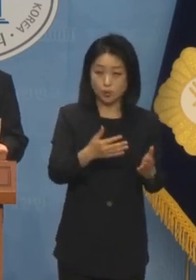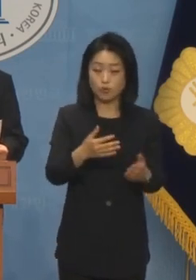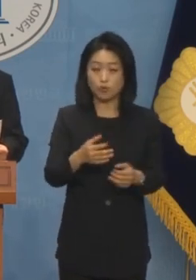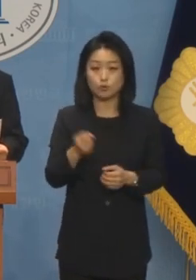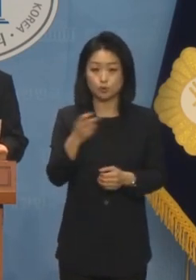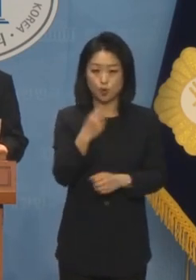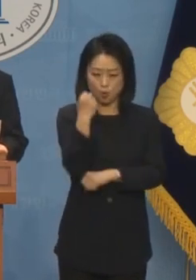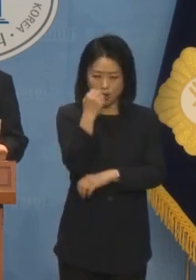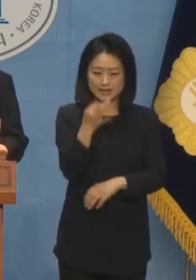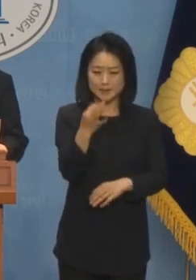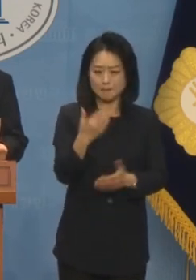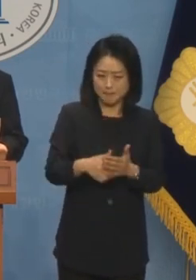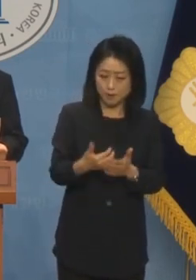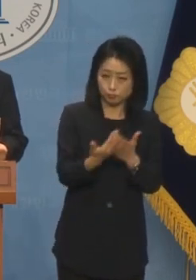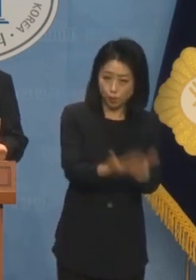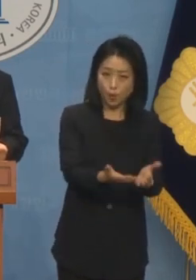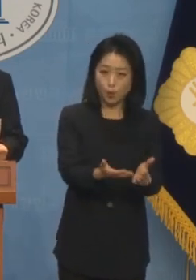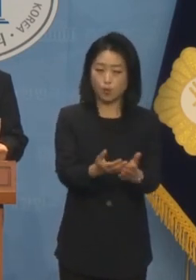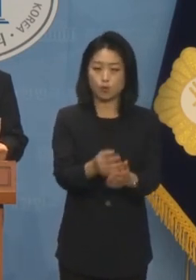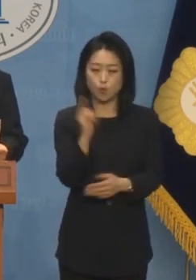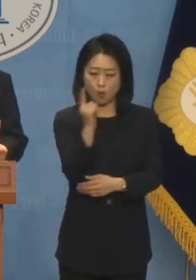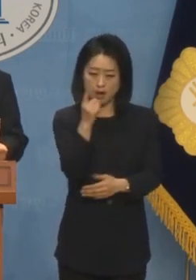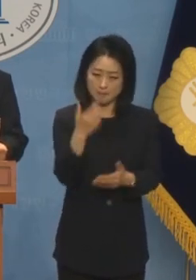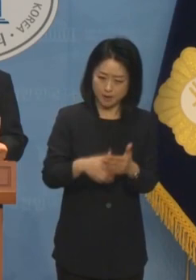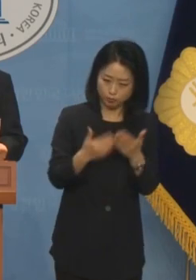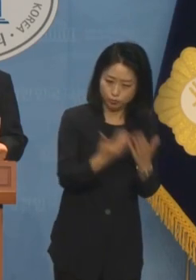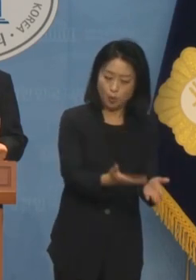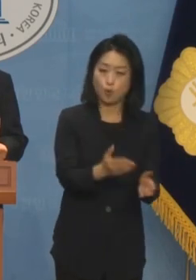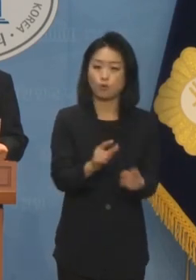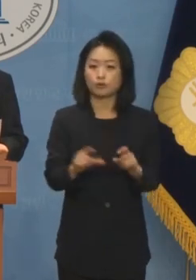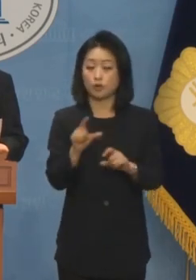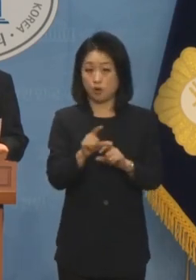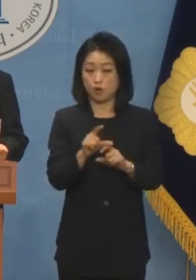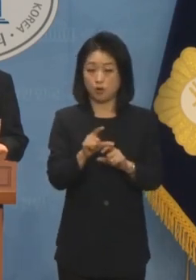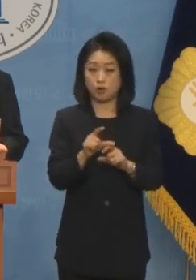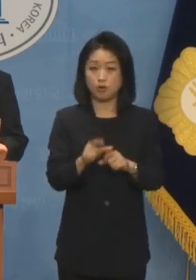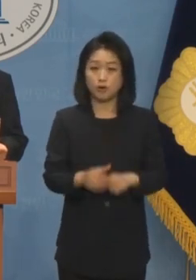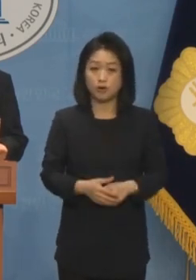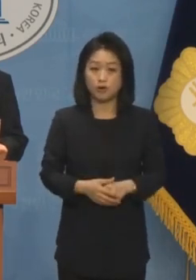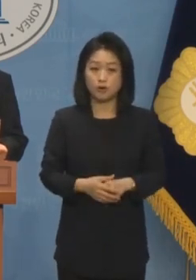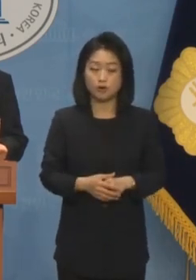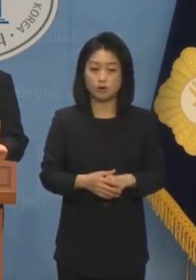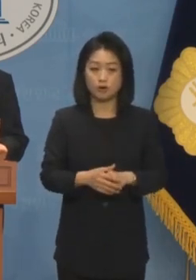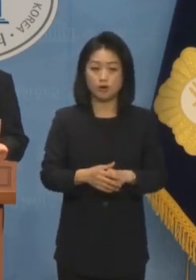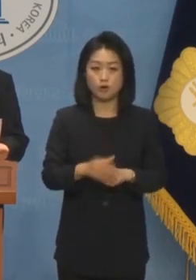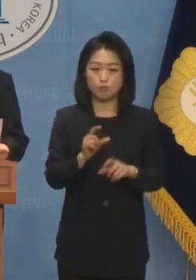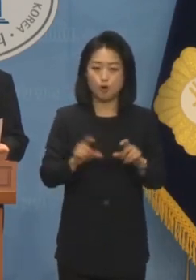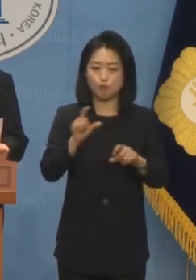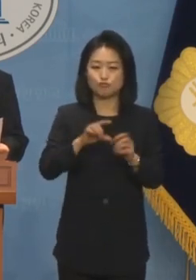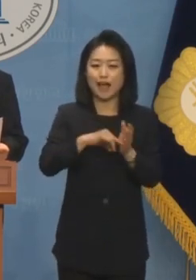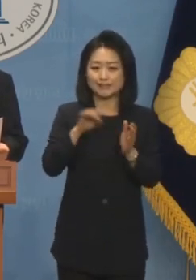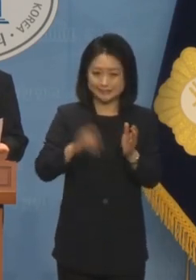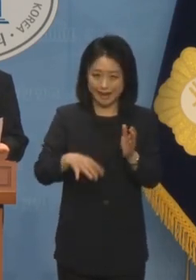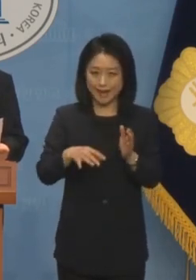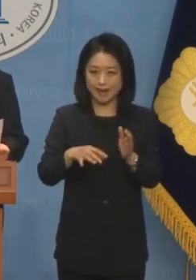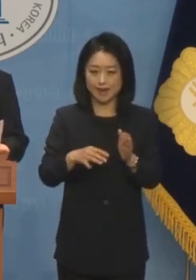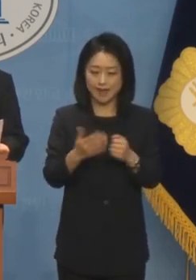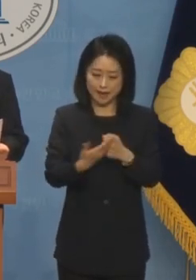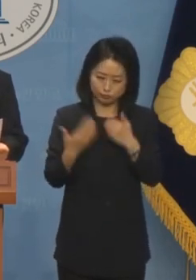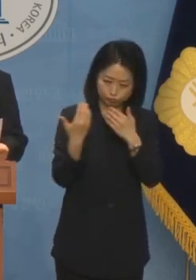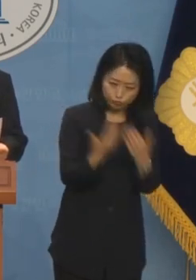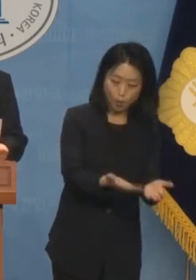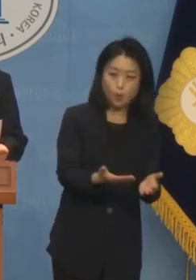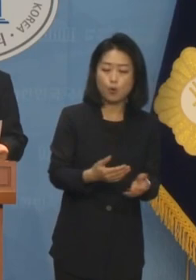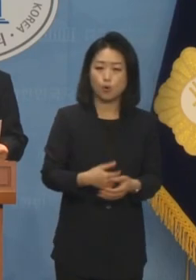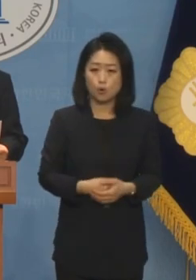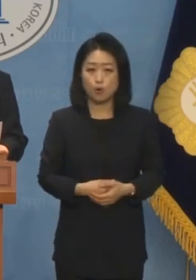탕감, 전기료 등 공과금 감면, 더 나아가서 부가세를 비롯한 한시적인 세금 부담